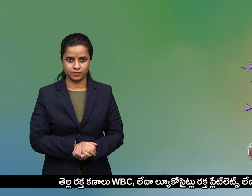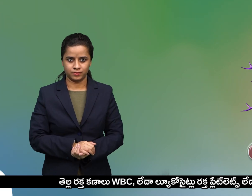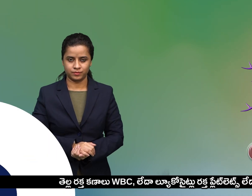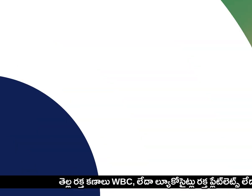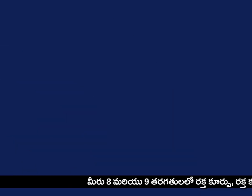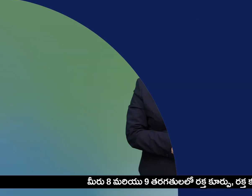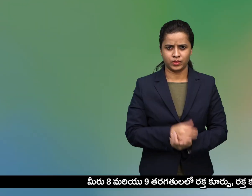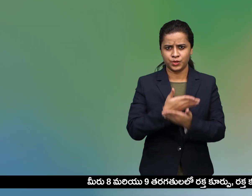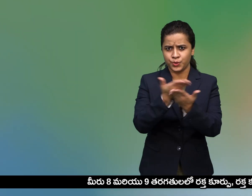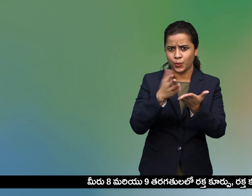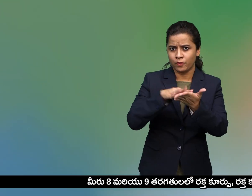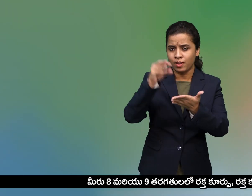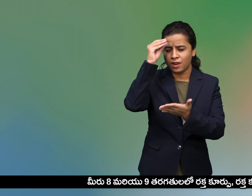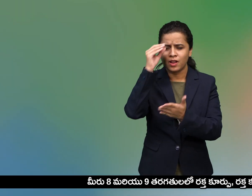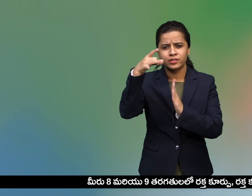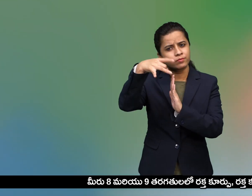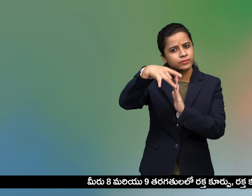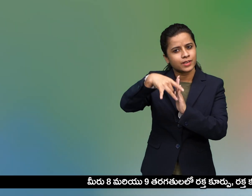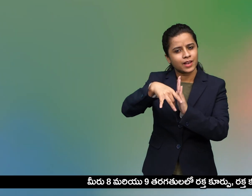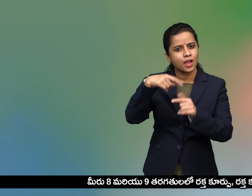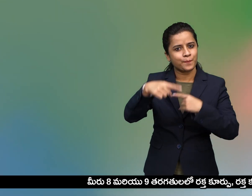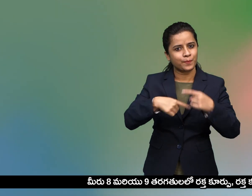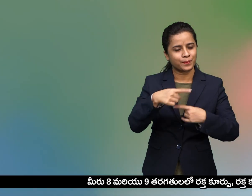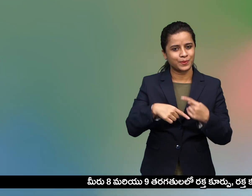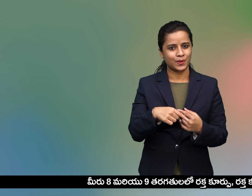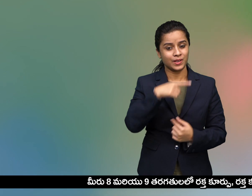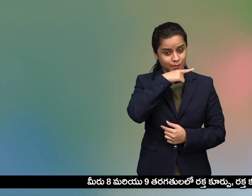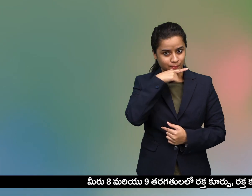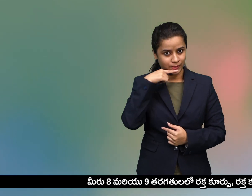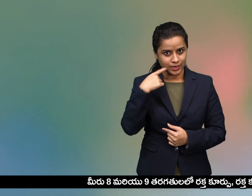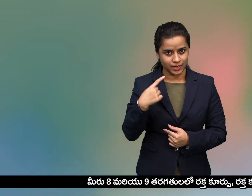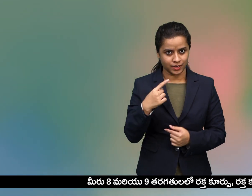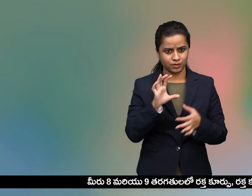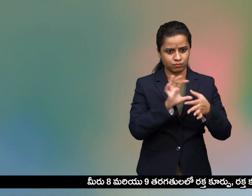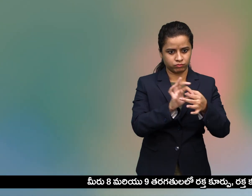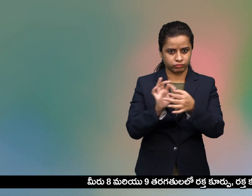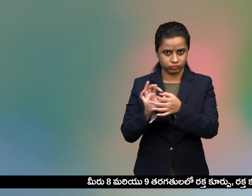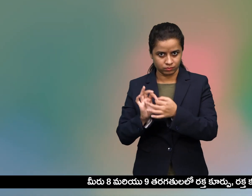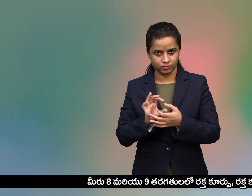మీరు 8 మరియు 9 తరగతులలో రక్తకూర్పు, రక్త కణాలు,